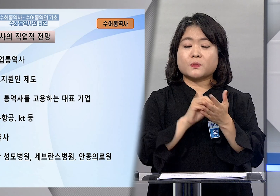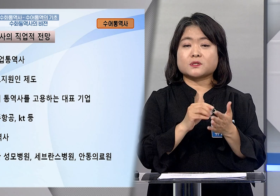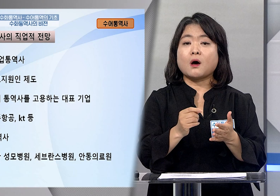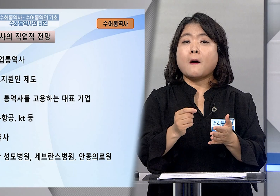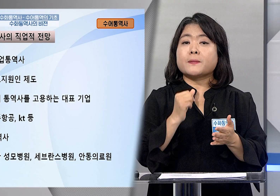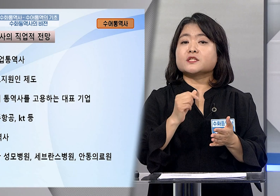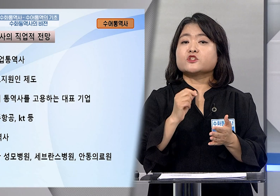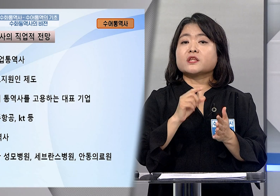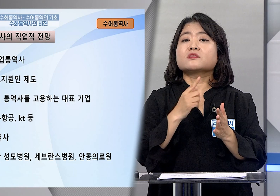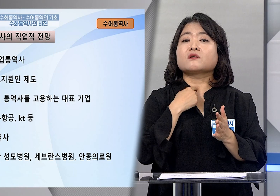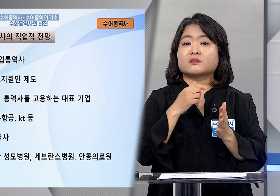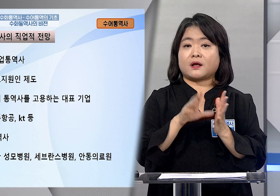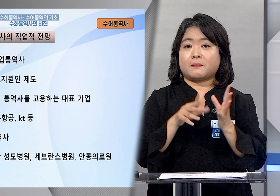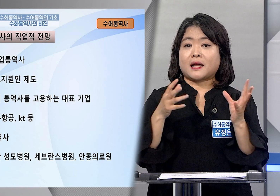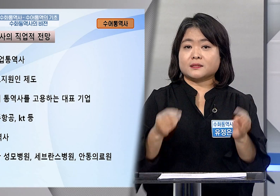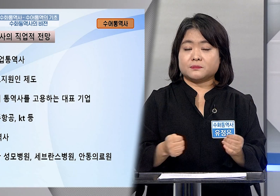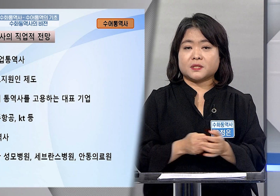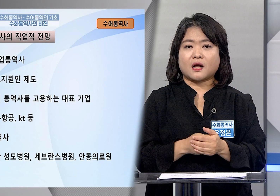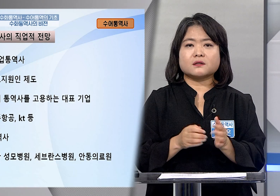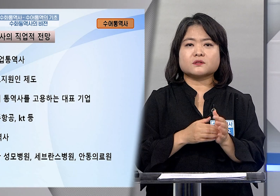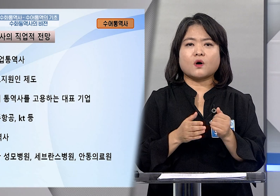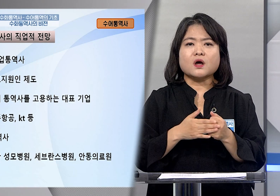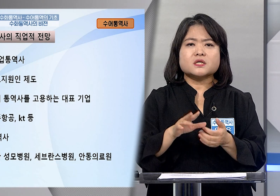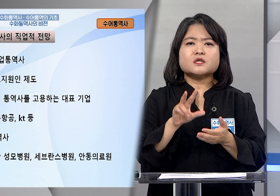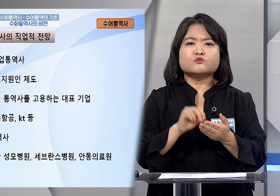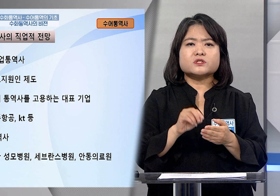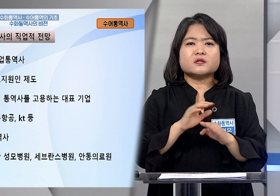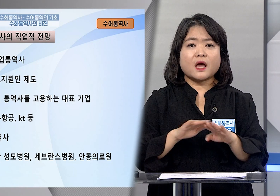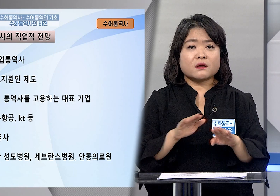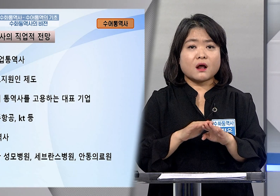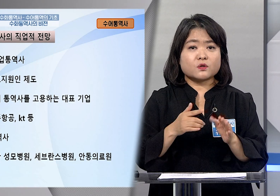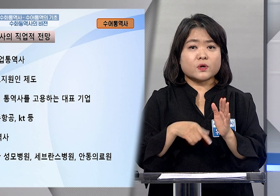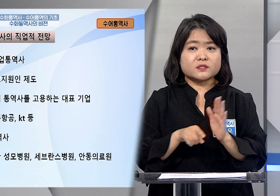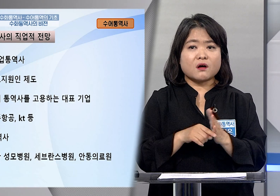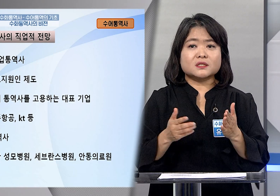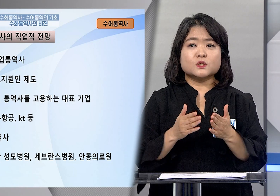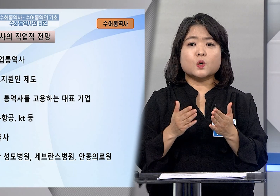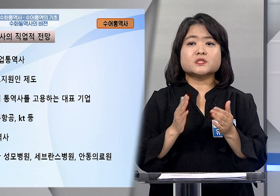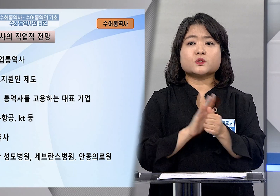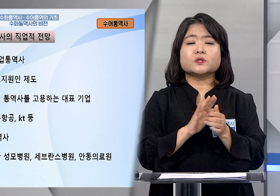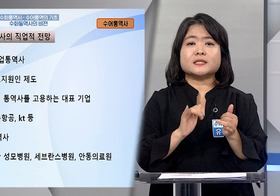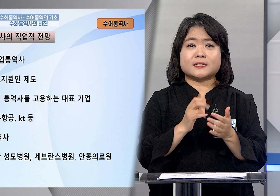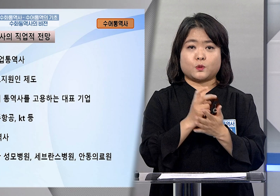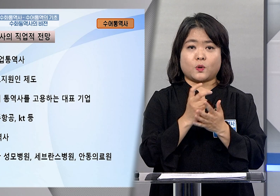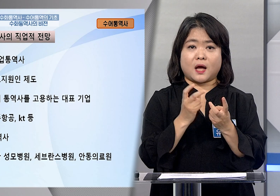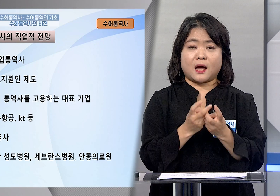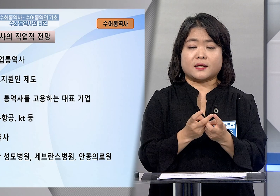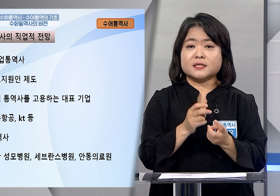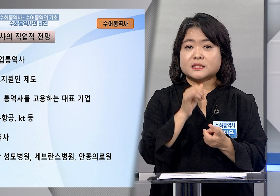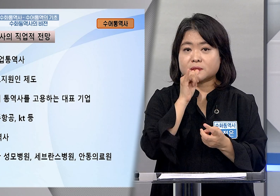취업에서 배제됐던 때가 많았습니다. 그래서 이 문제를 해결하기 위해서 근로지원인 제도가